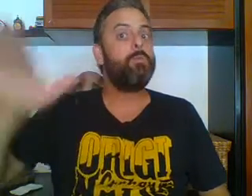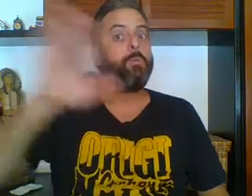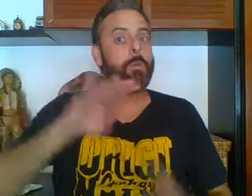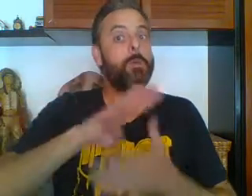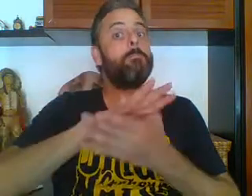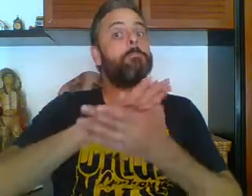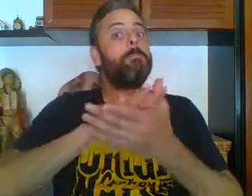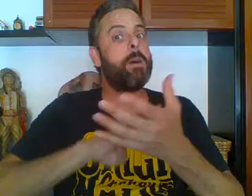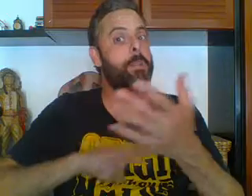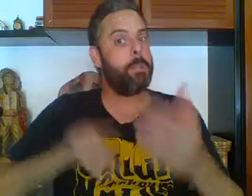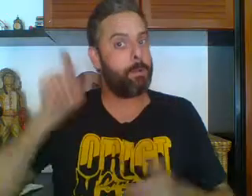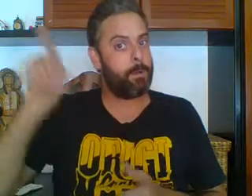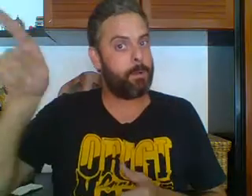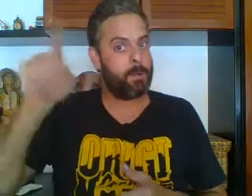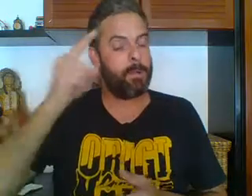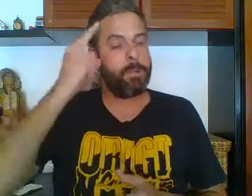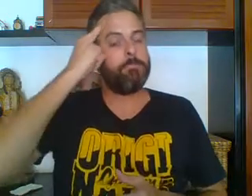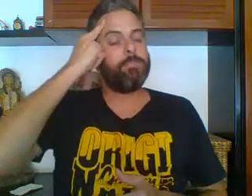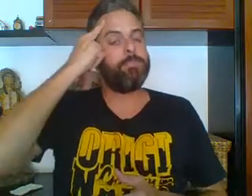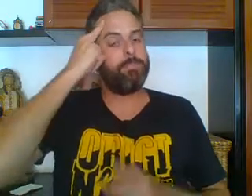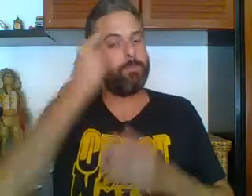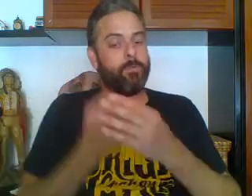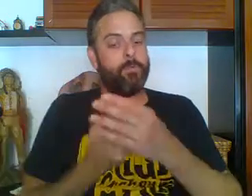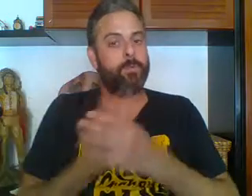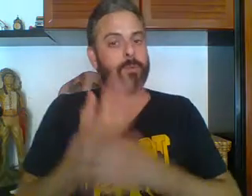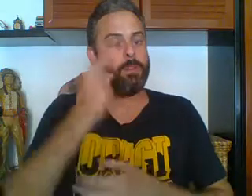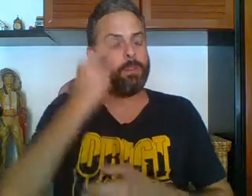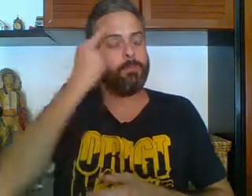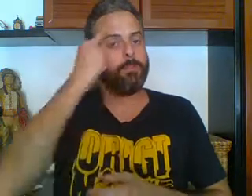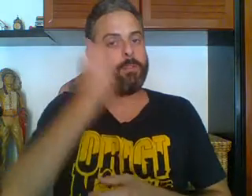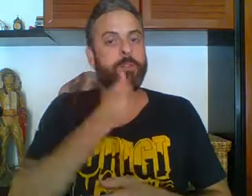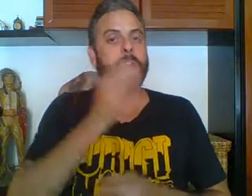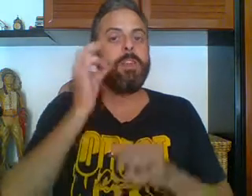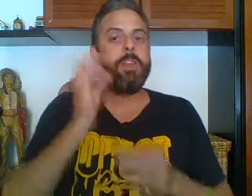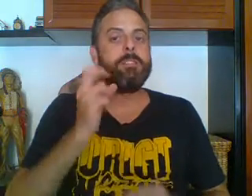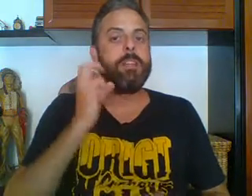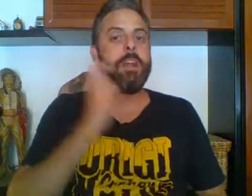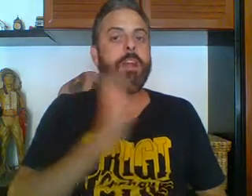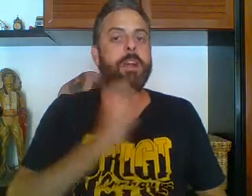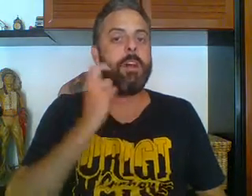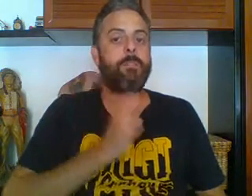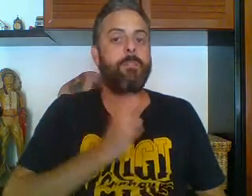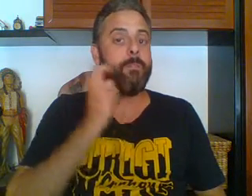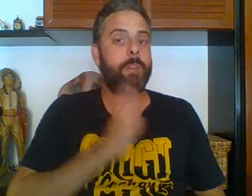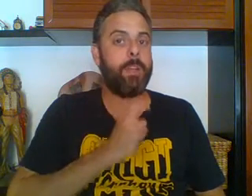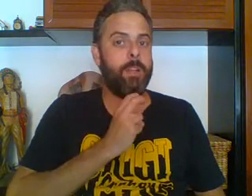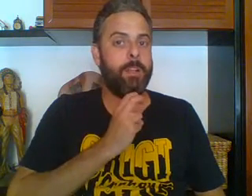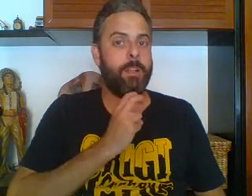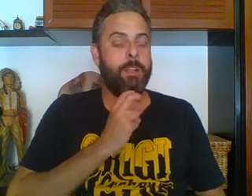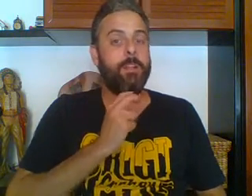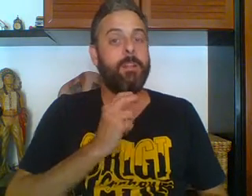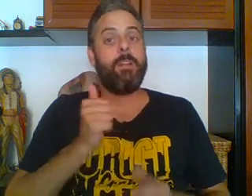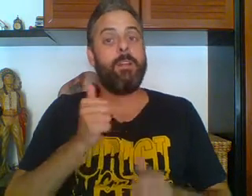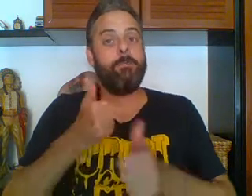Xavier también, corredor de Mexicana, estirado a todo, pero de momento aún aguantando los corredores.